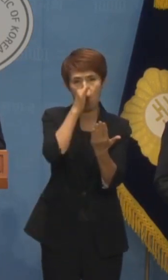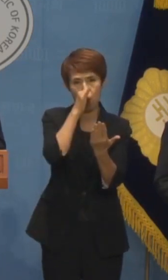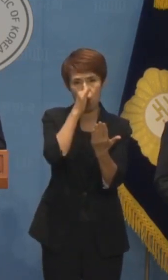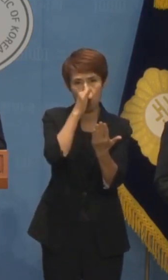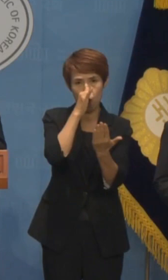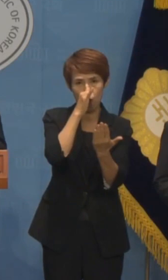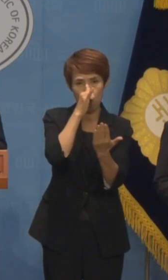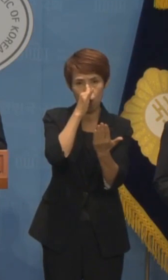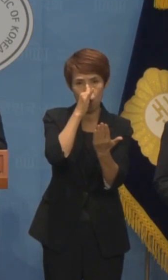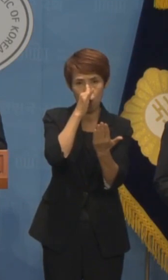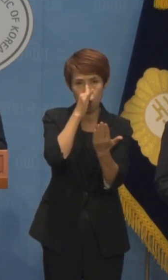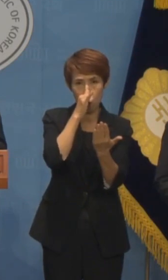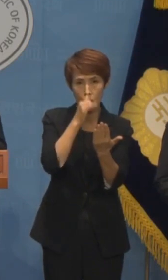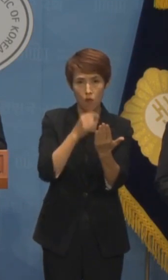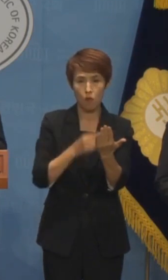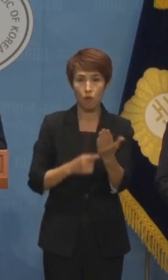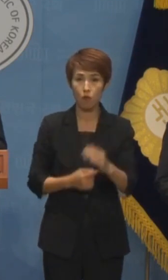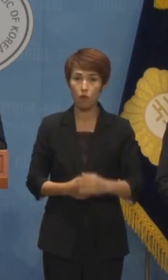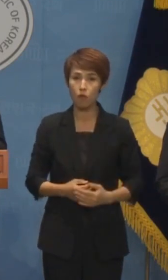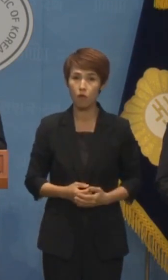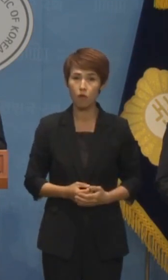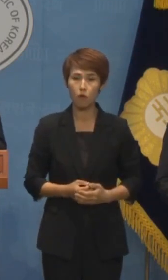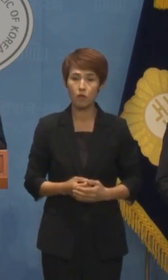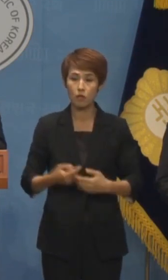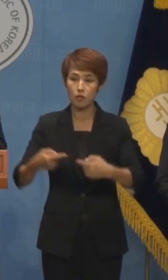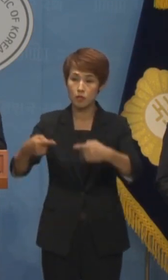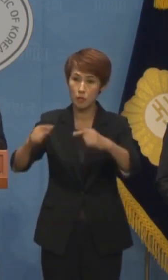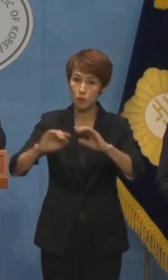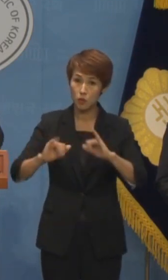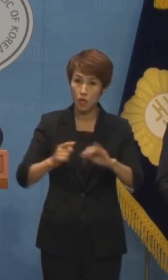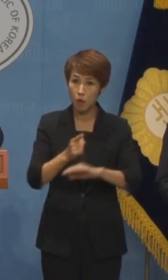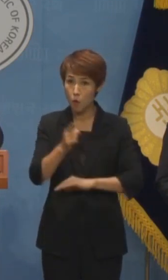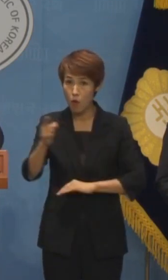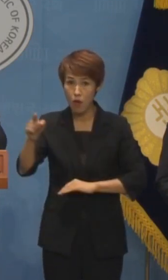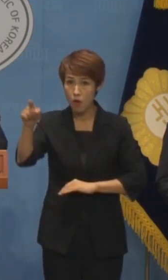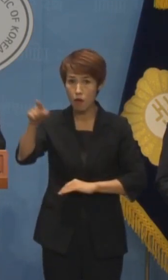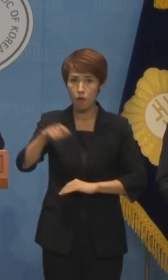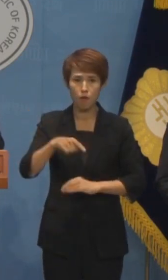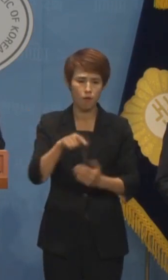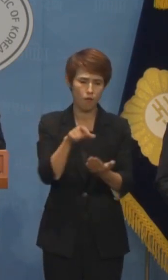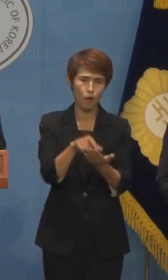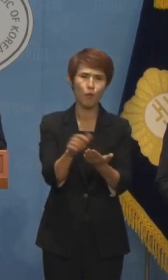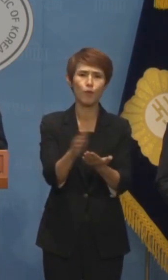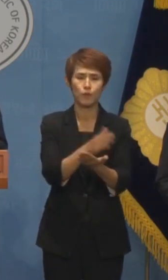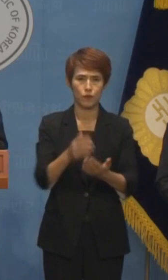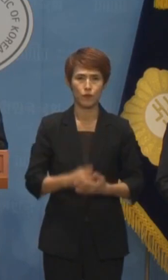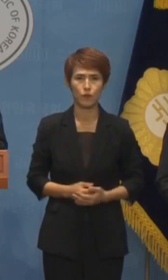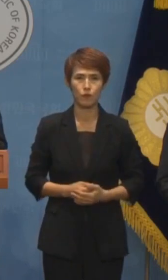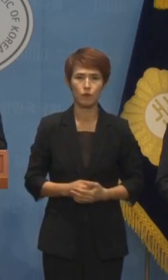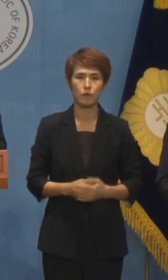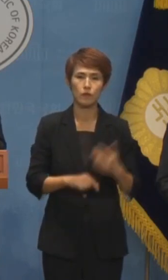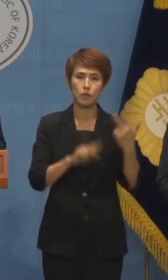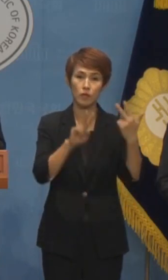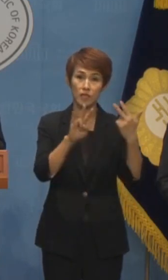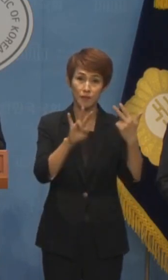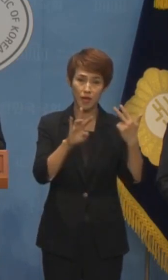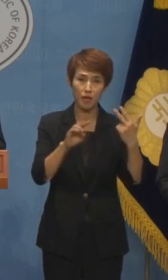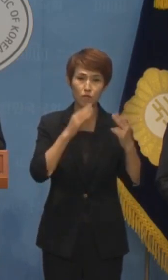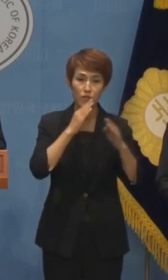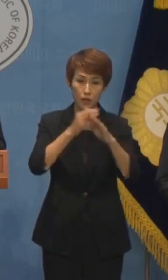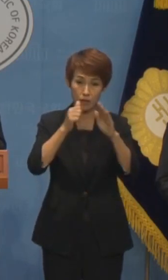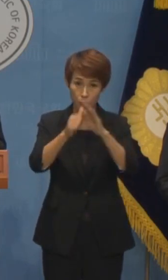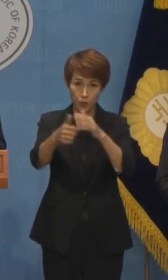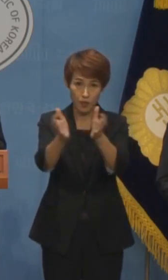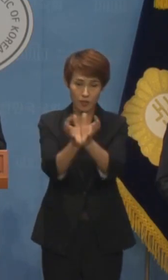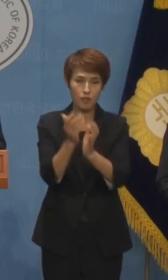있어 그 외에 있을지 모르는 참석자의 가능성은 차단하고 있습니다. 24일 북한 대표단이